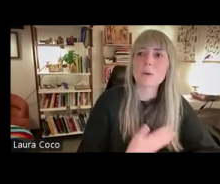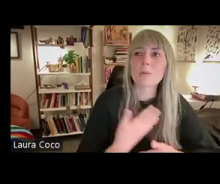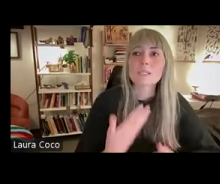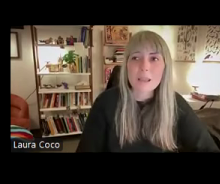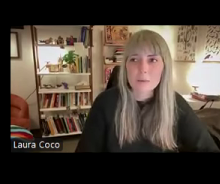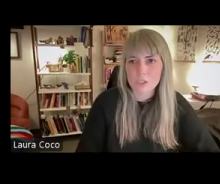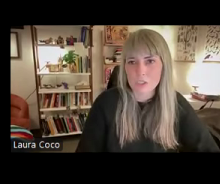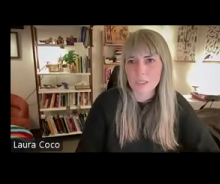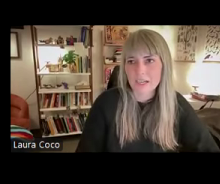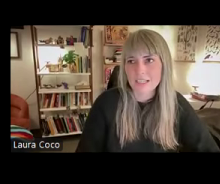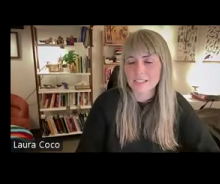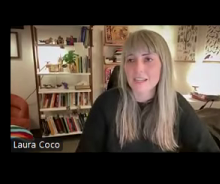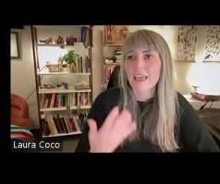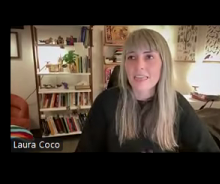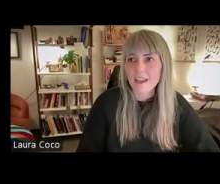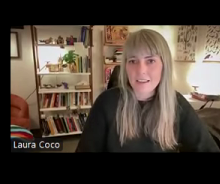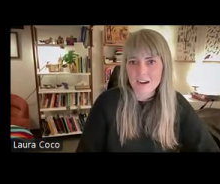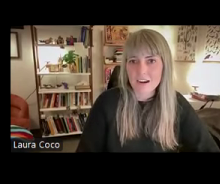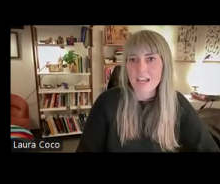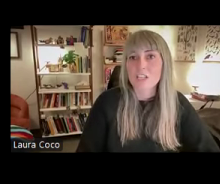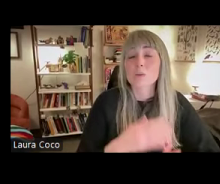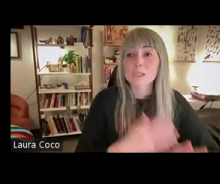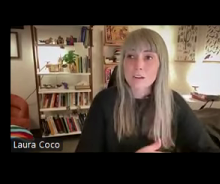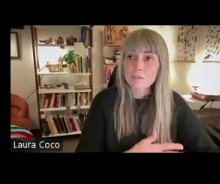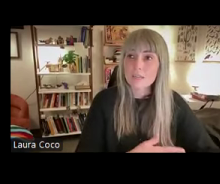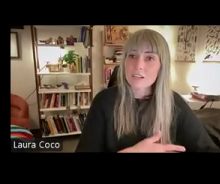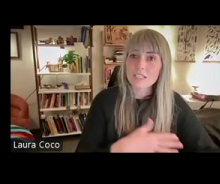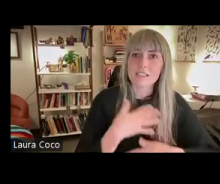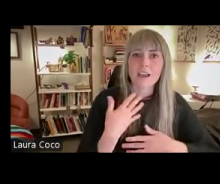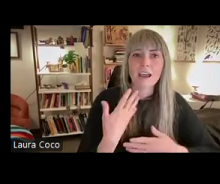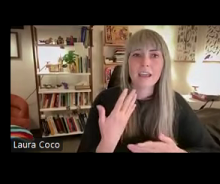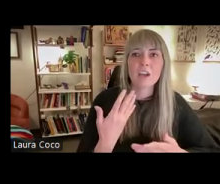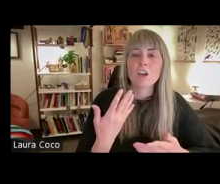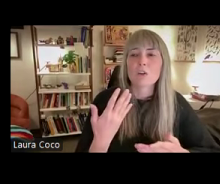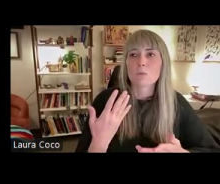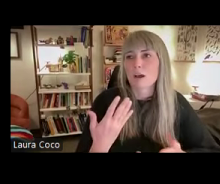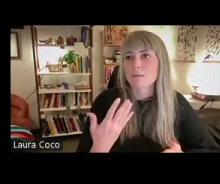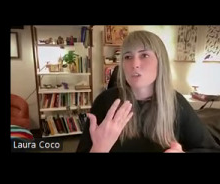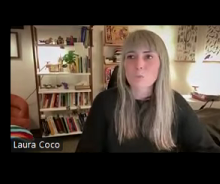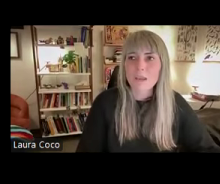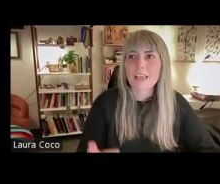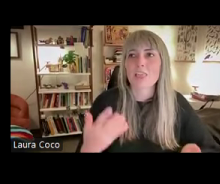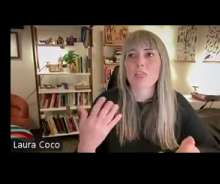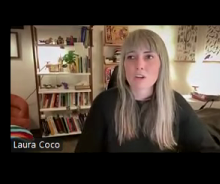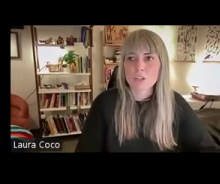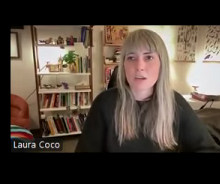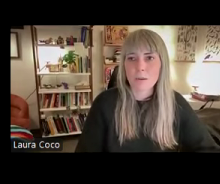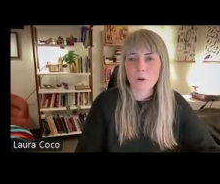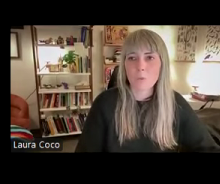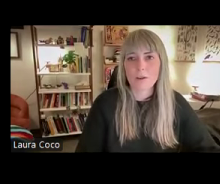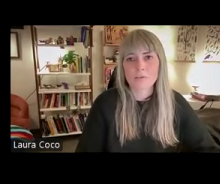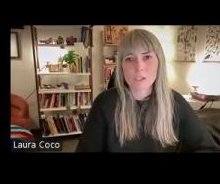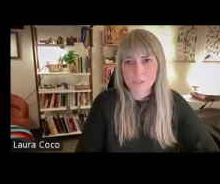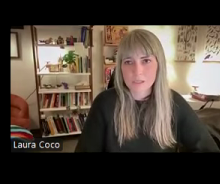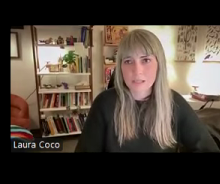equipment, no and so I tenía un wasn't equipo able to cuando llegué do en San hearing tests Diego. that year. Ah, And so instead of doing hearing tests, I en lugar de hacer estas pruebas just went and auditivas, learned